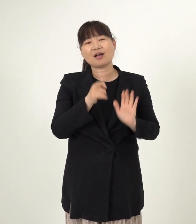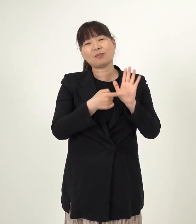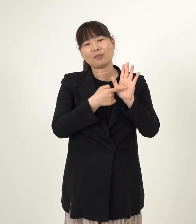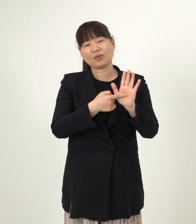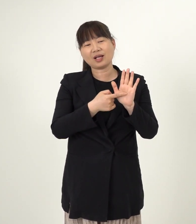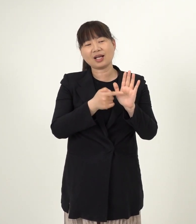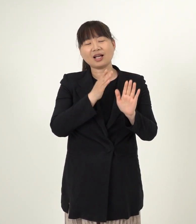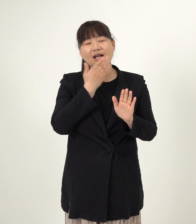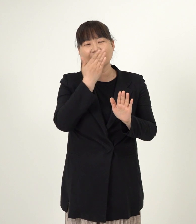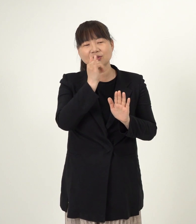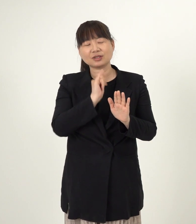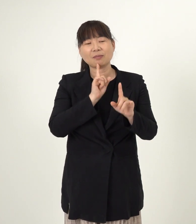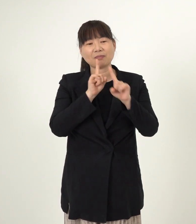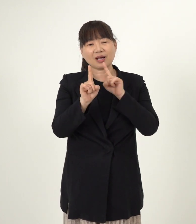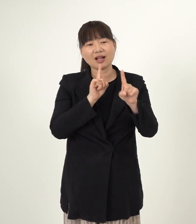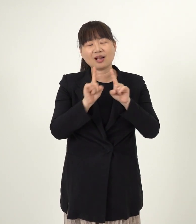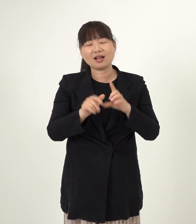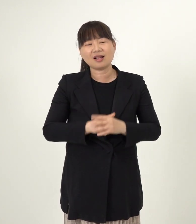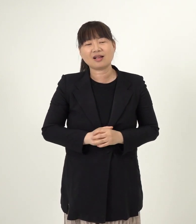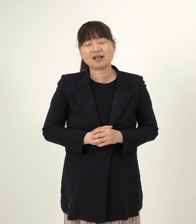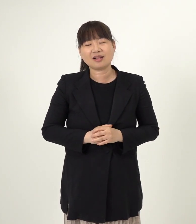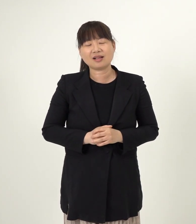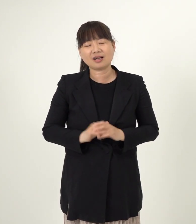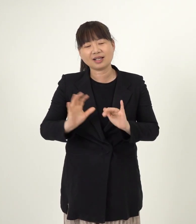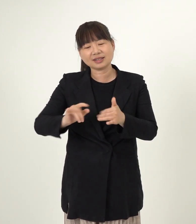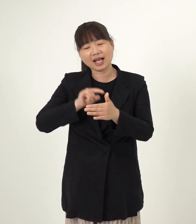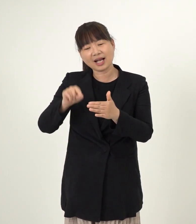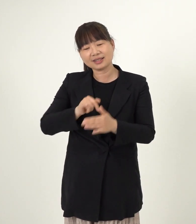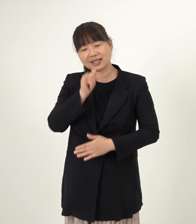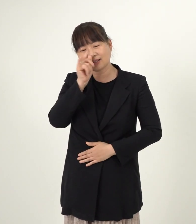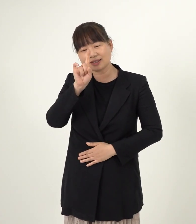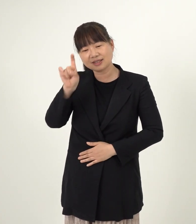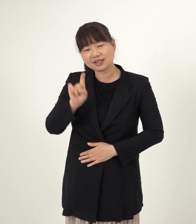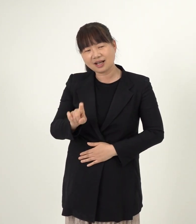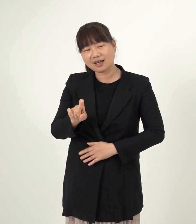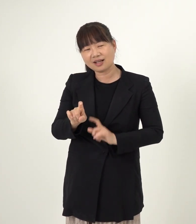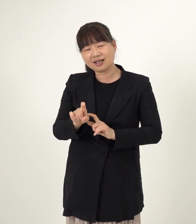수 있는 말이 과연 이 땅에 존재할 수 있을까?